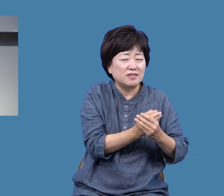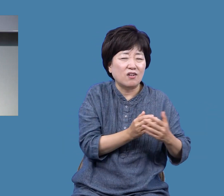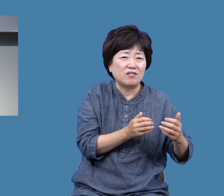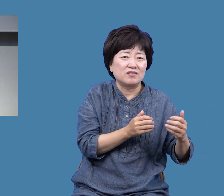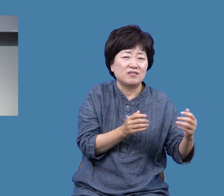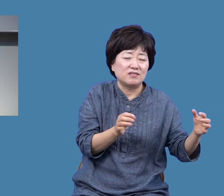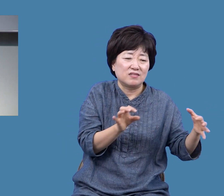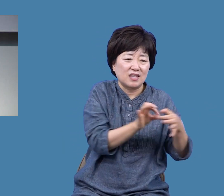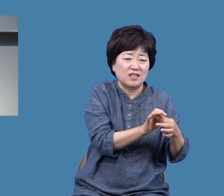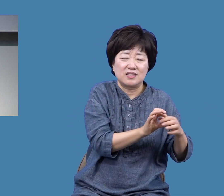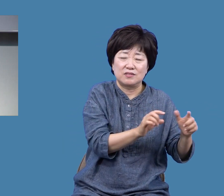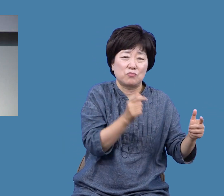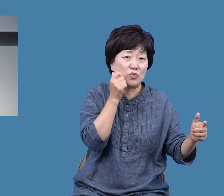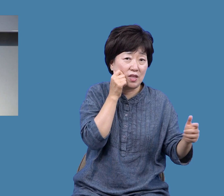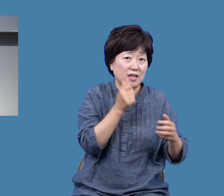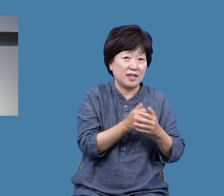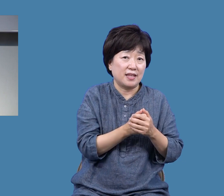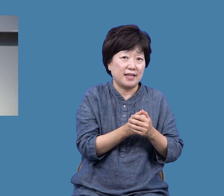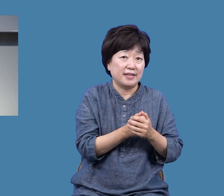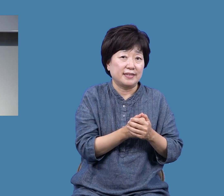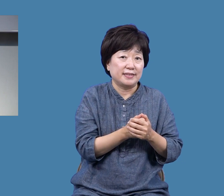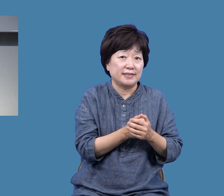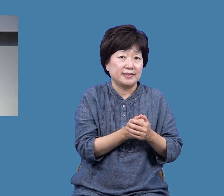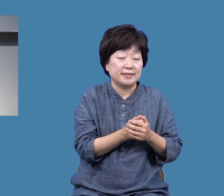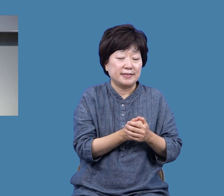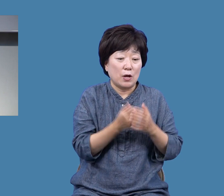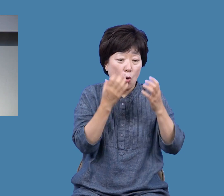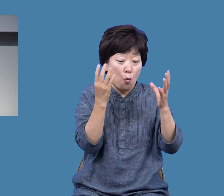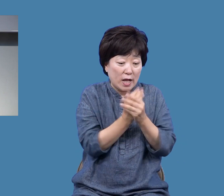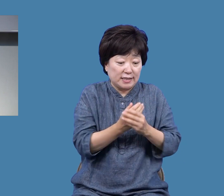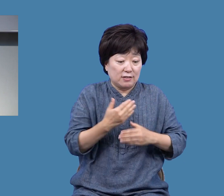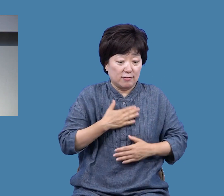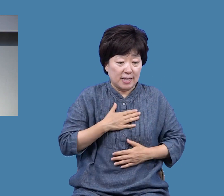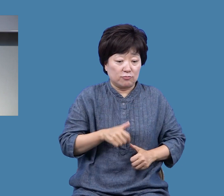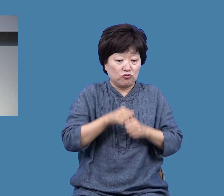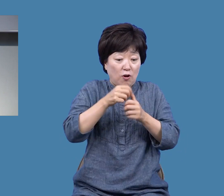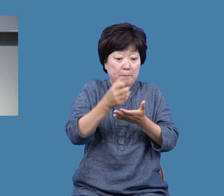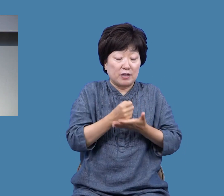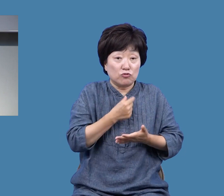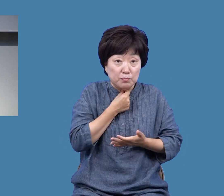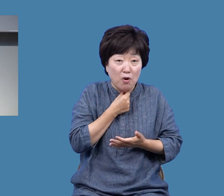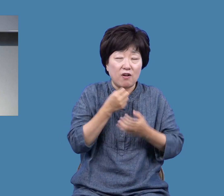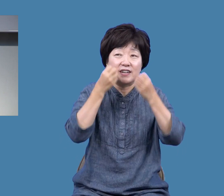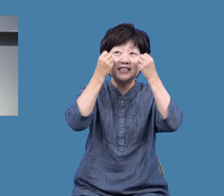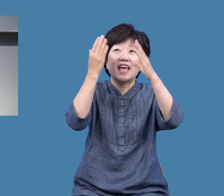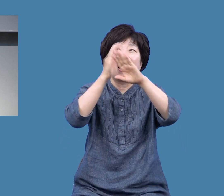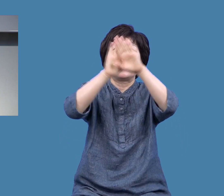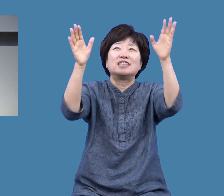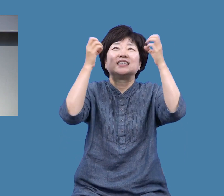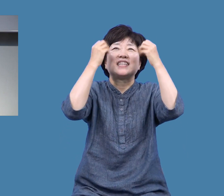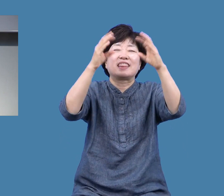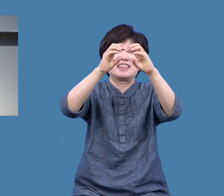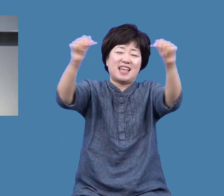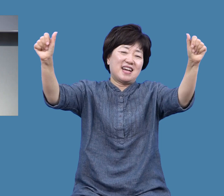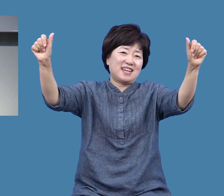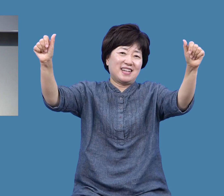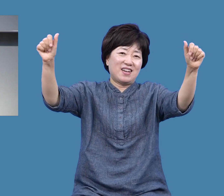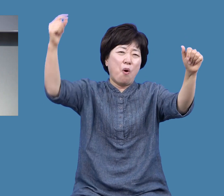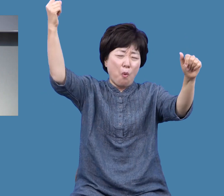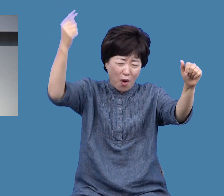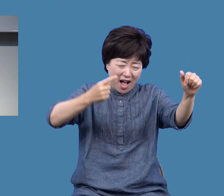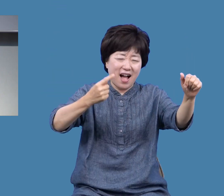구원에 이르려면 결국 뭐가 있어야 되는 거냐 하면 새하늘과 새 땅이 있어야 돼요. 새하늘과 새 땅이 함께 있지 않으면